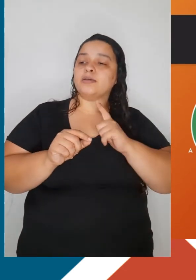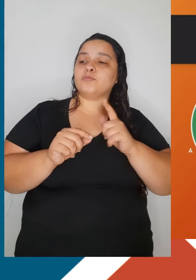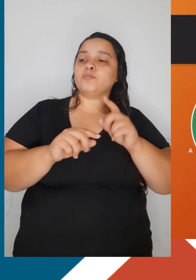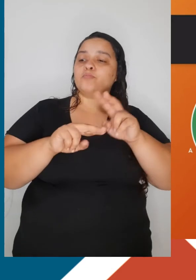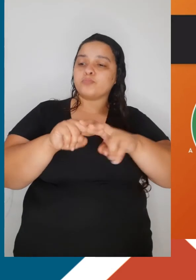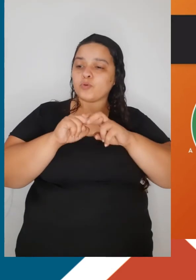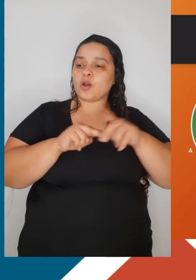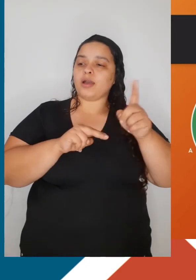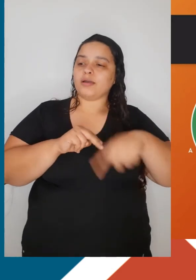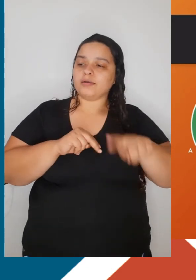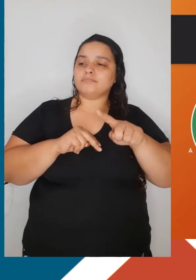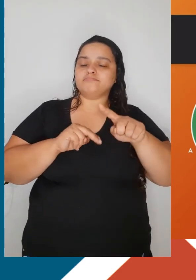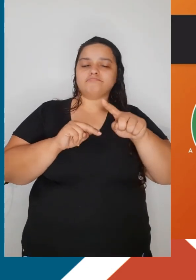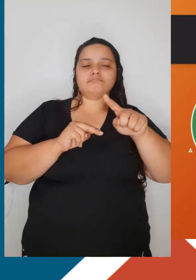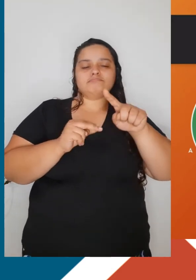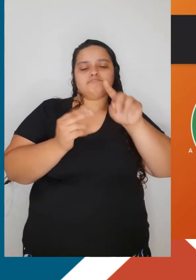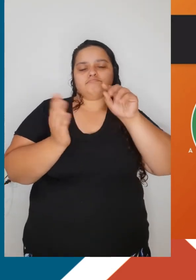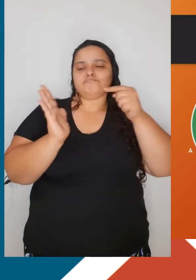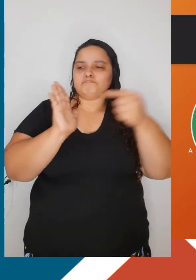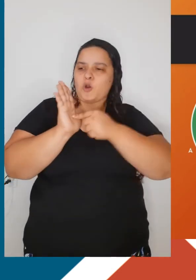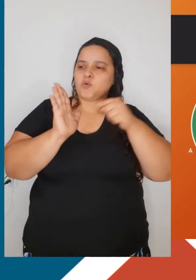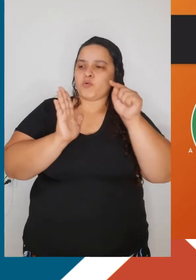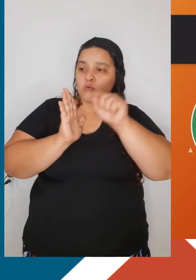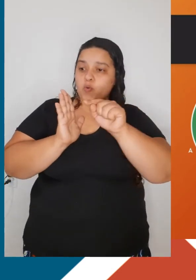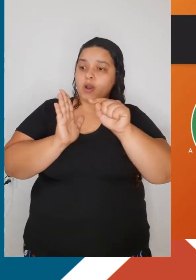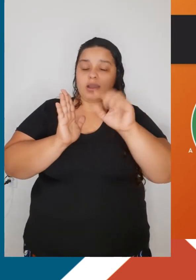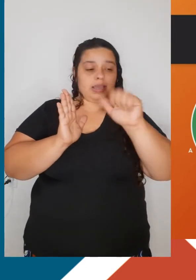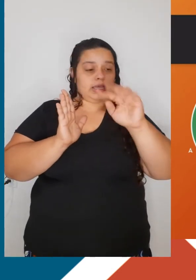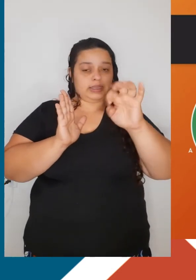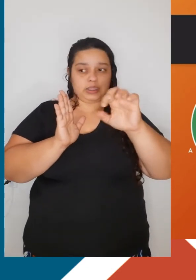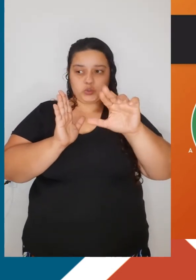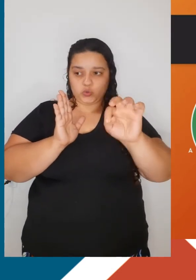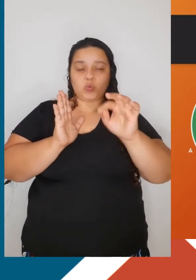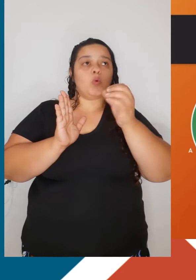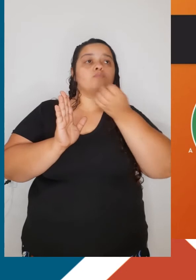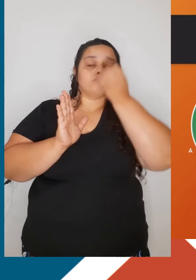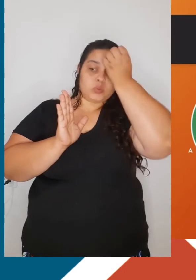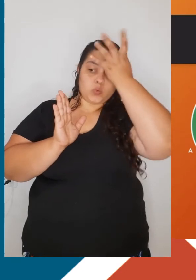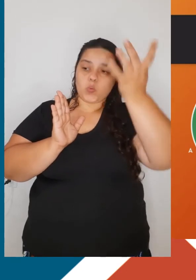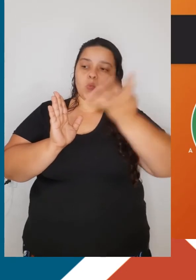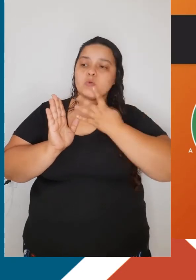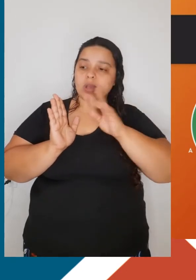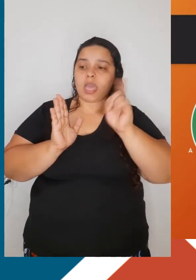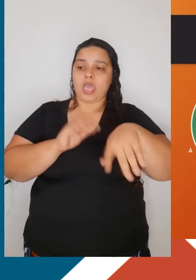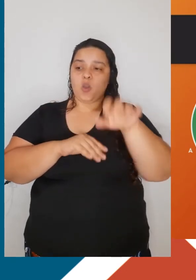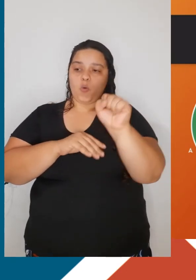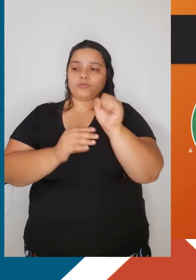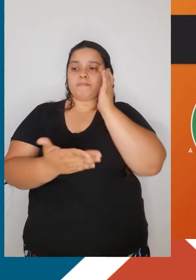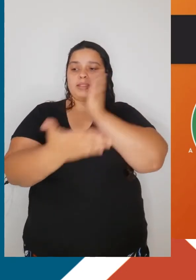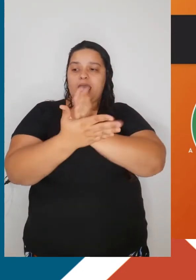tangente justamente no ponto médio dele, fazendo com que a medida do cateto que não conhecíamos seja 8